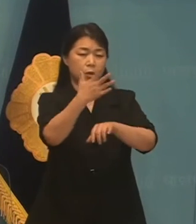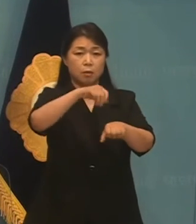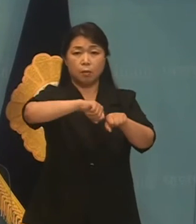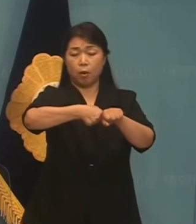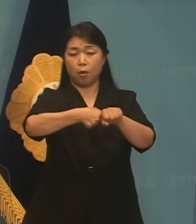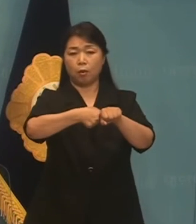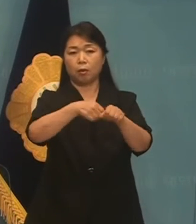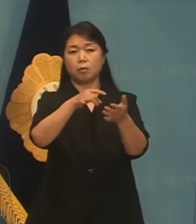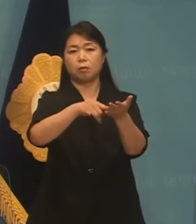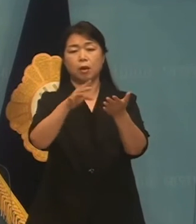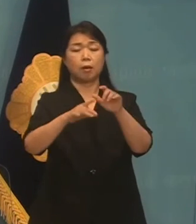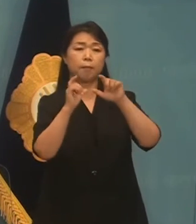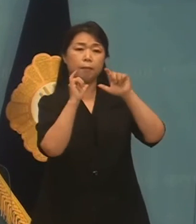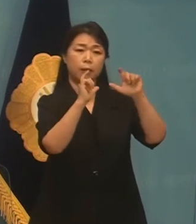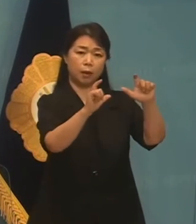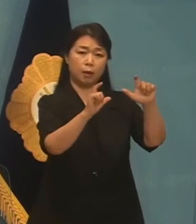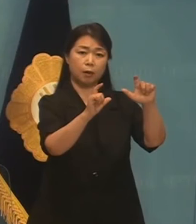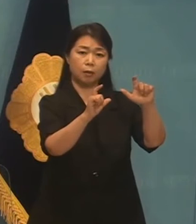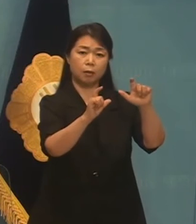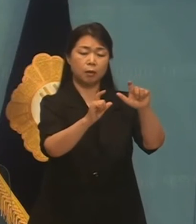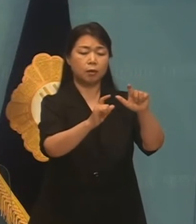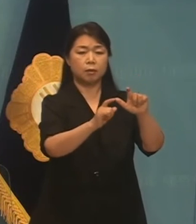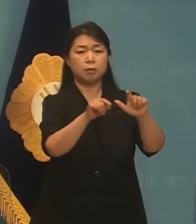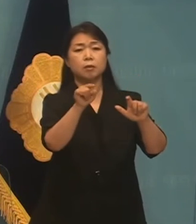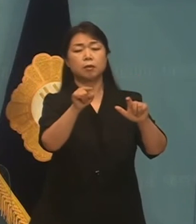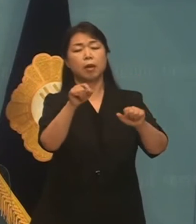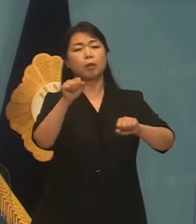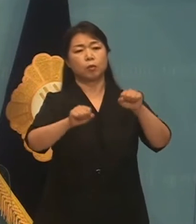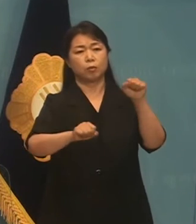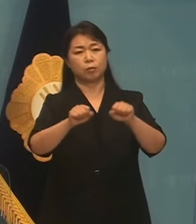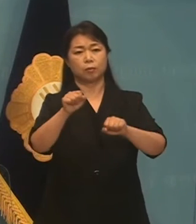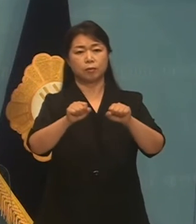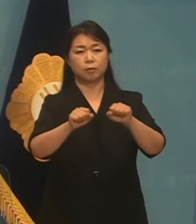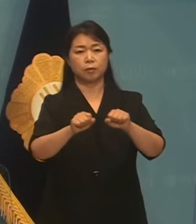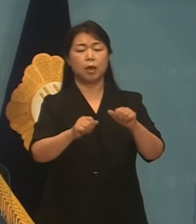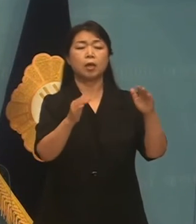징벌적 과세를 취하는